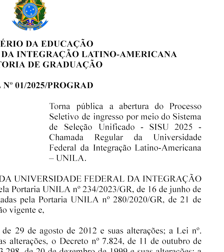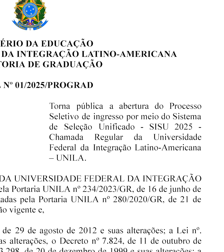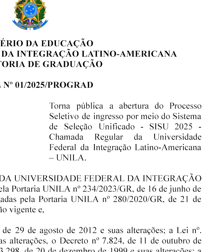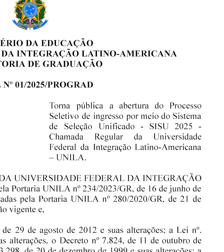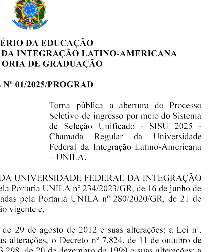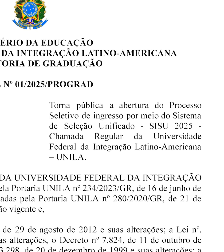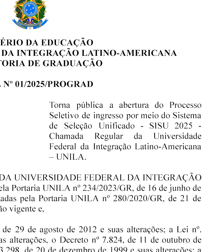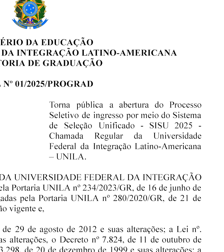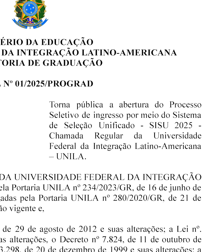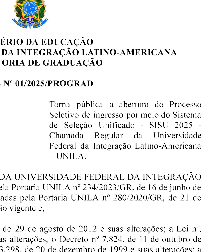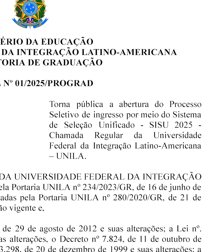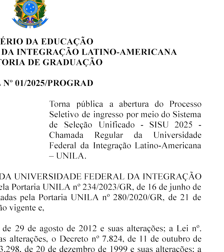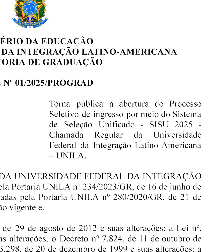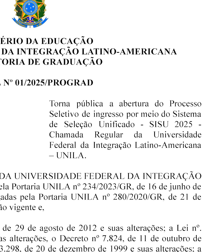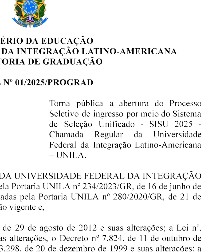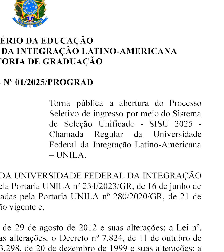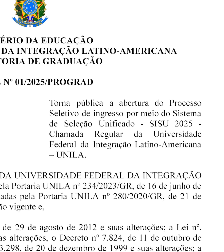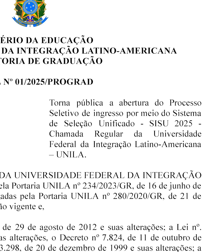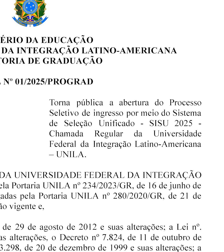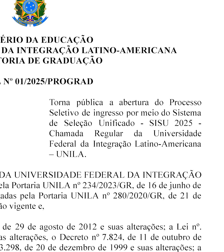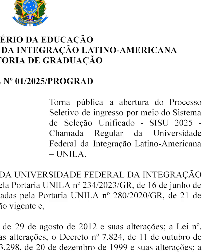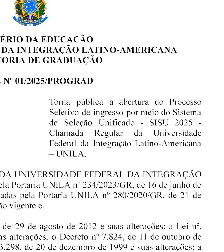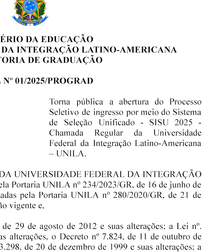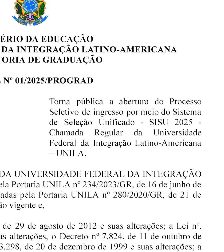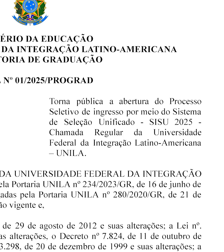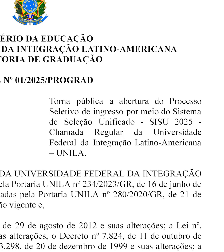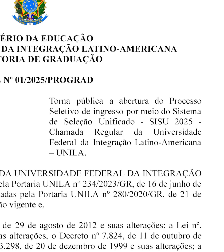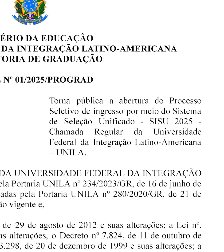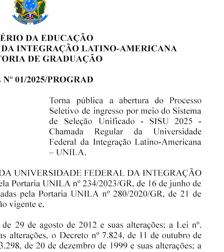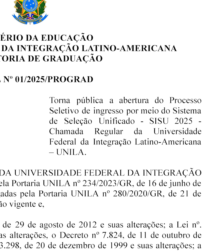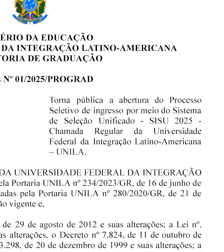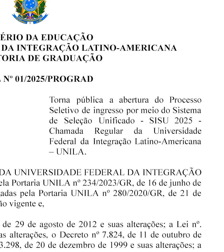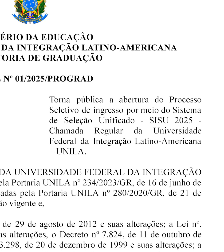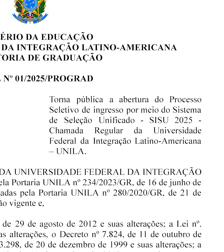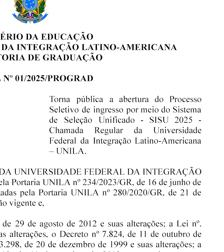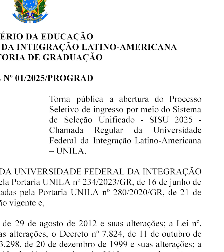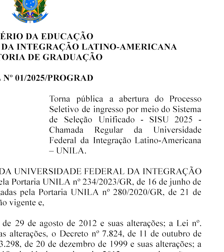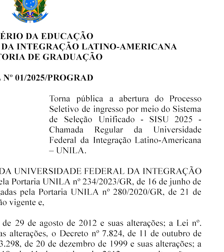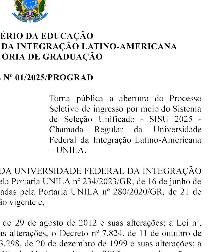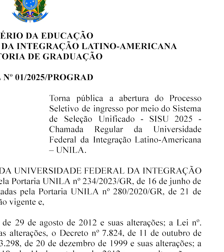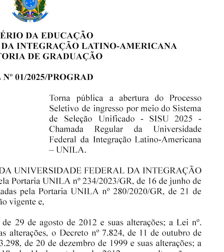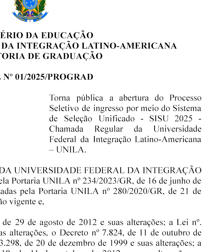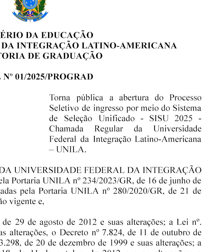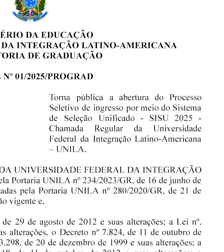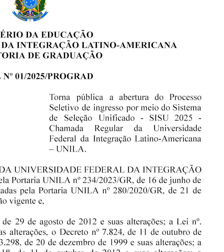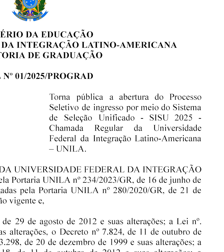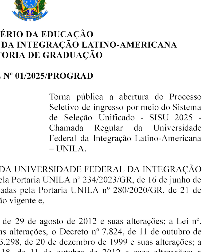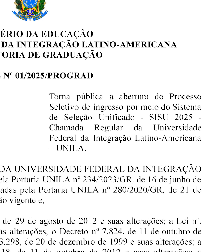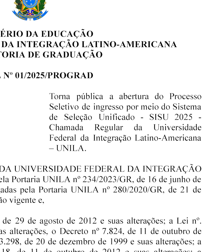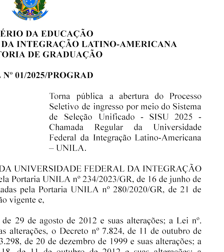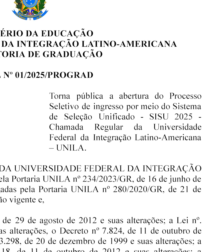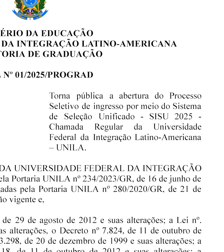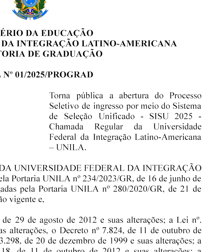234/2023-GR, de 16 de junho de 2023, com base nas atribuições delegadas pela Portaria UNILA número